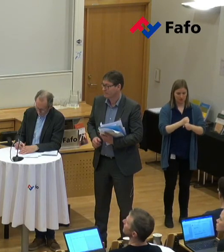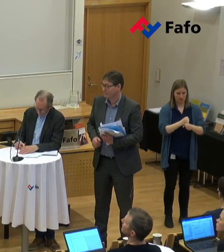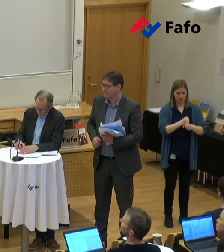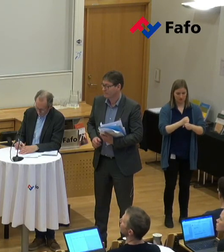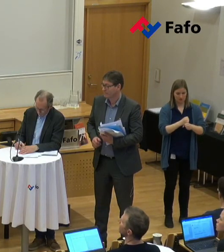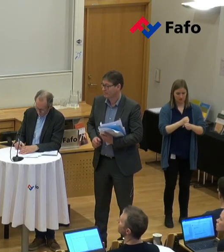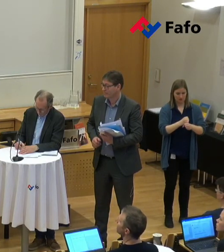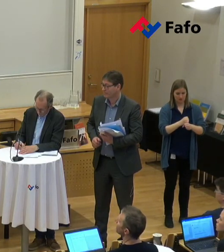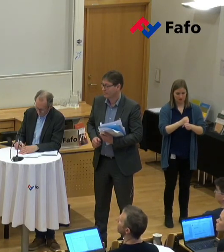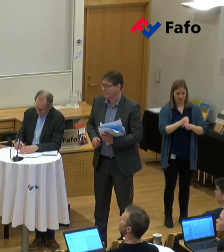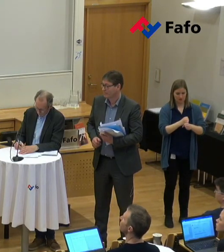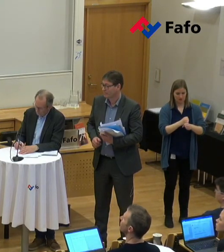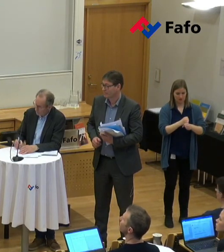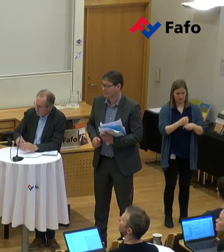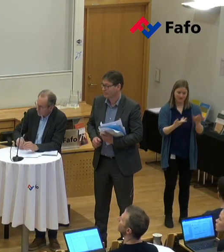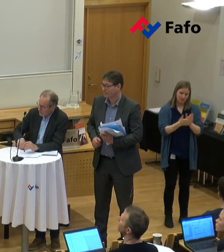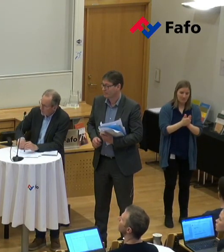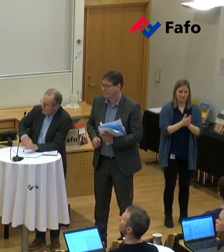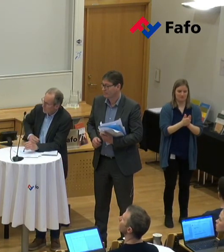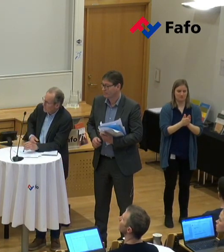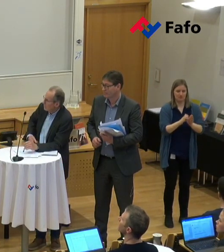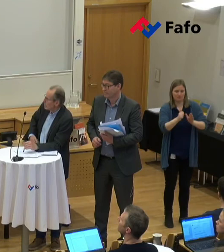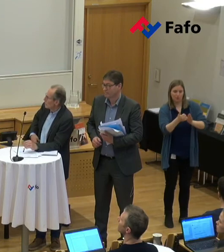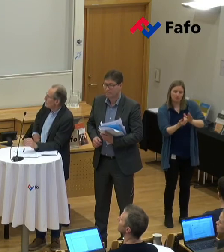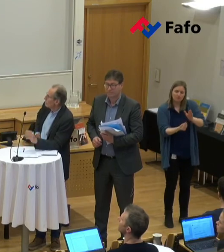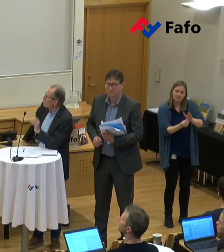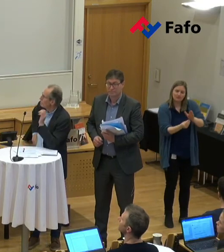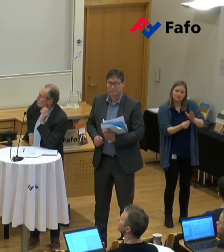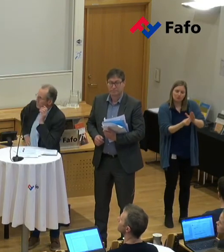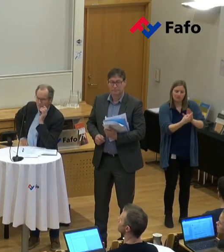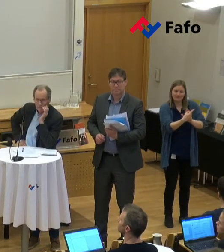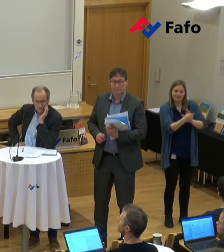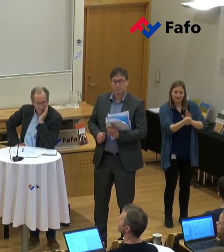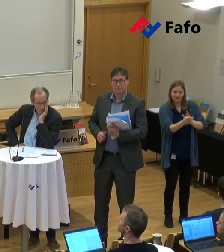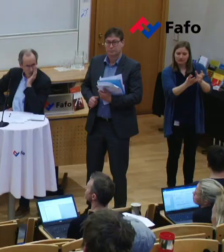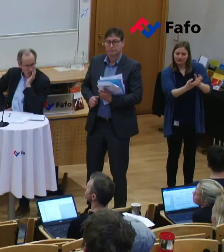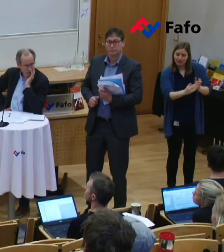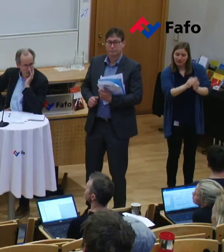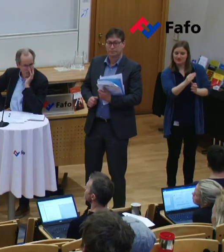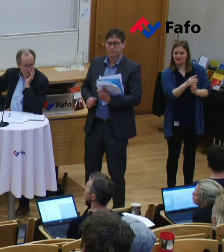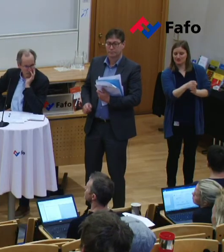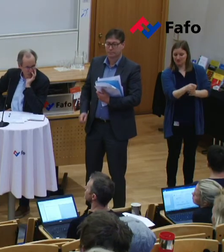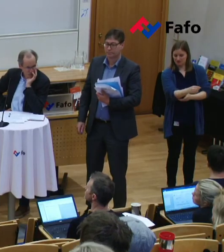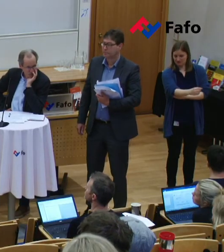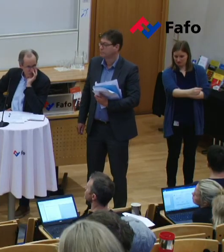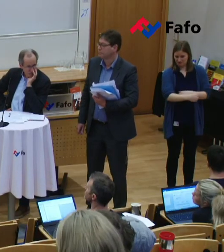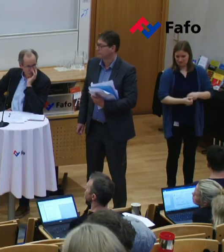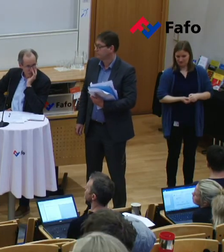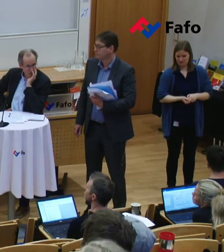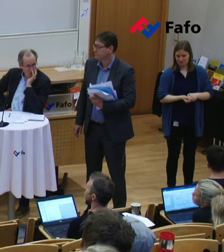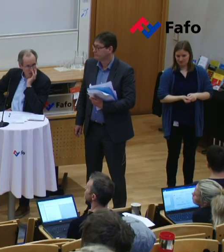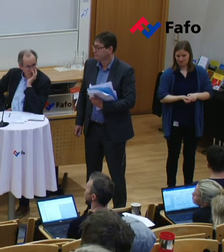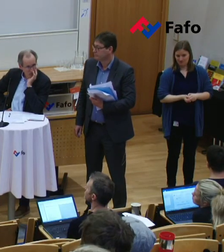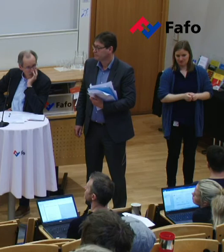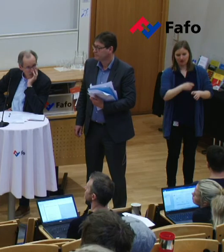som jobbe sammen for å bistå de som trenger det mest på en god nok måte. Og det